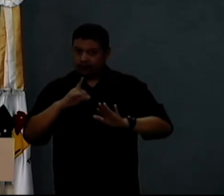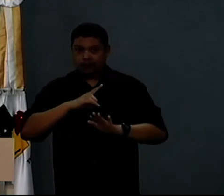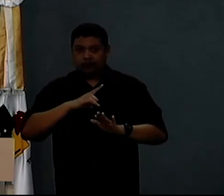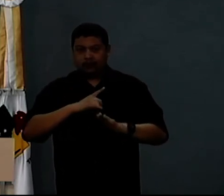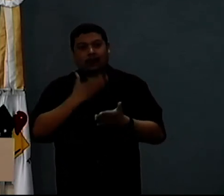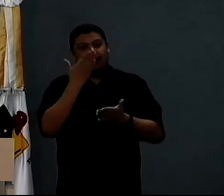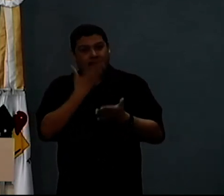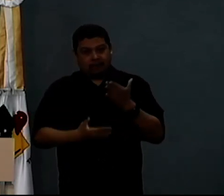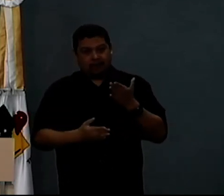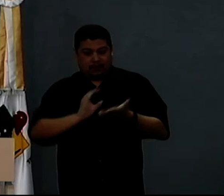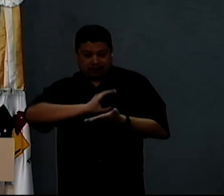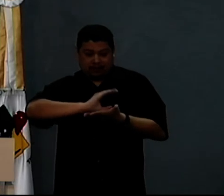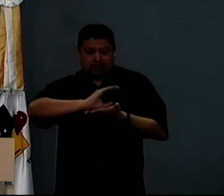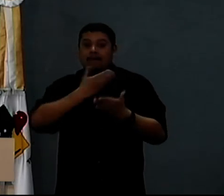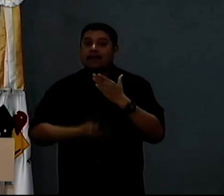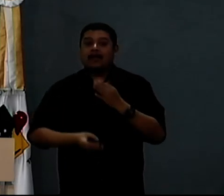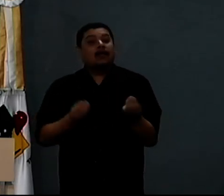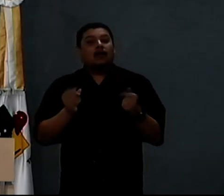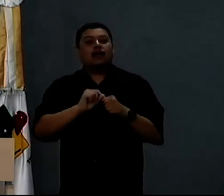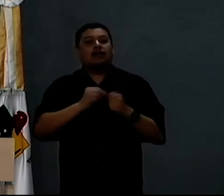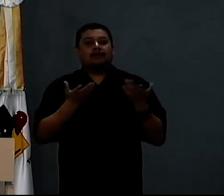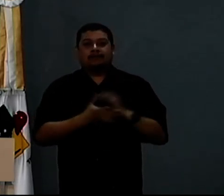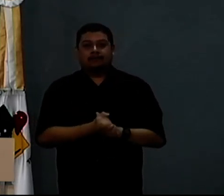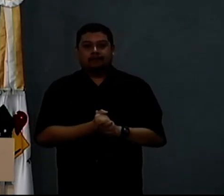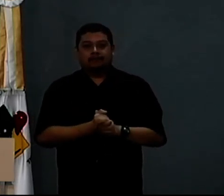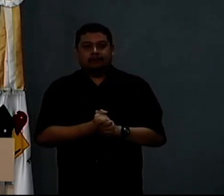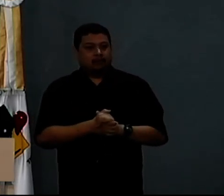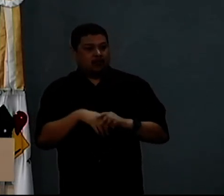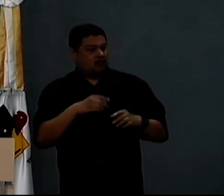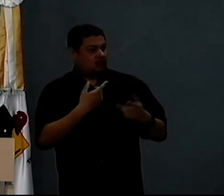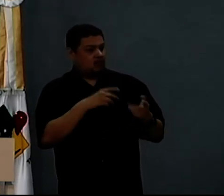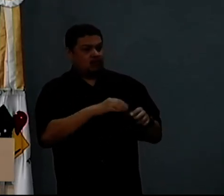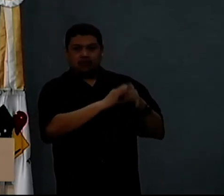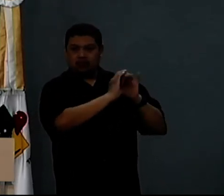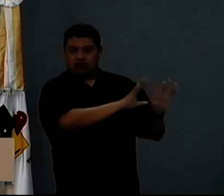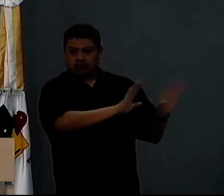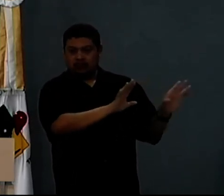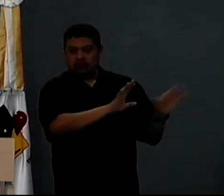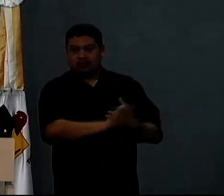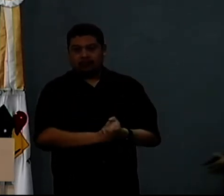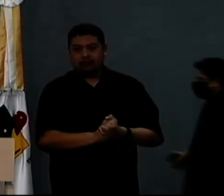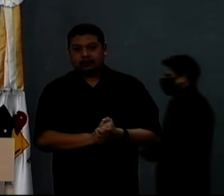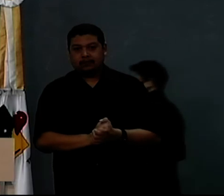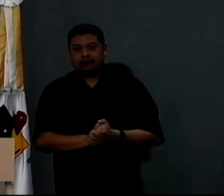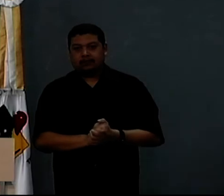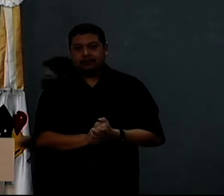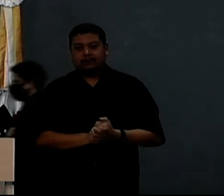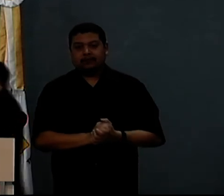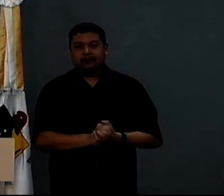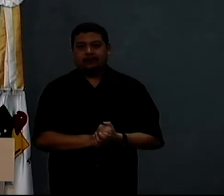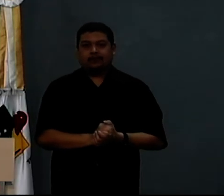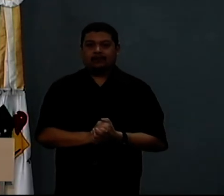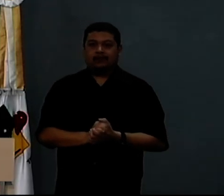perder essa verba aí, vamos fazer o quê? Vai continuar da mesma maneira? Se Deus quiser, em breve deve voltar as aulas aí,